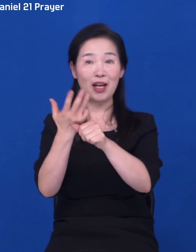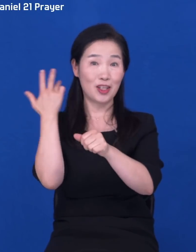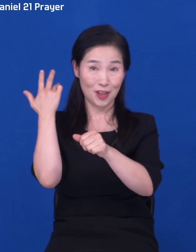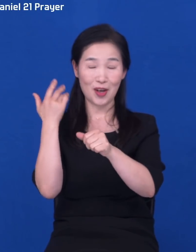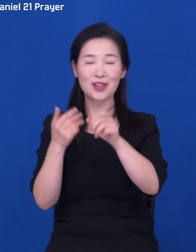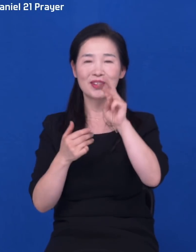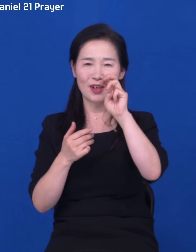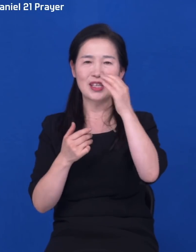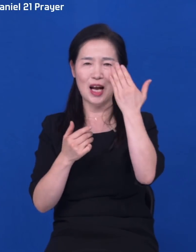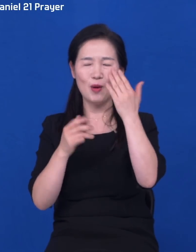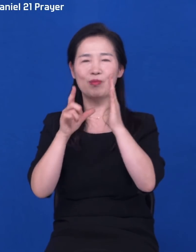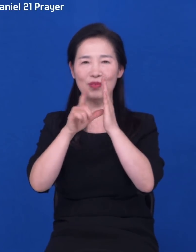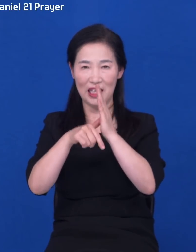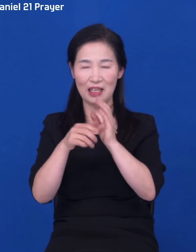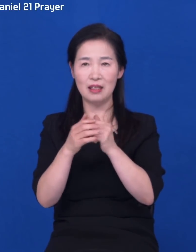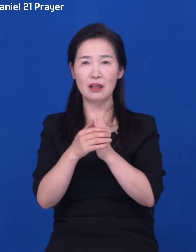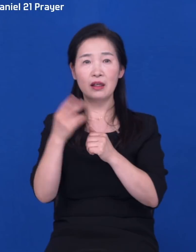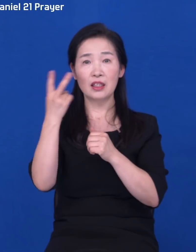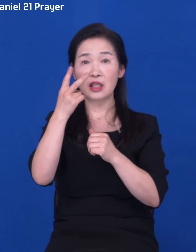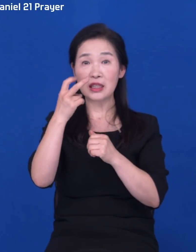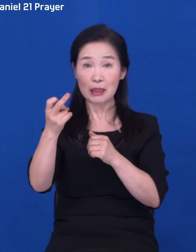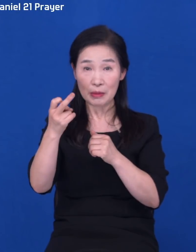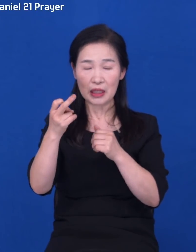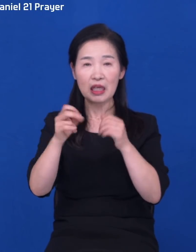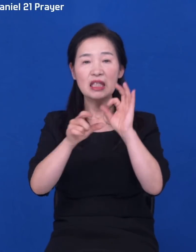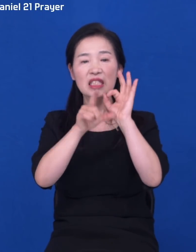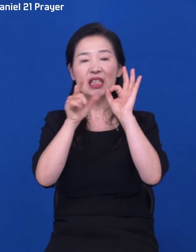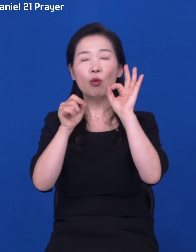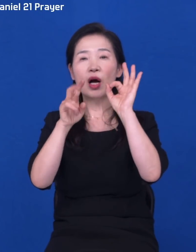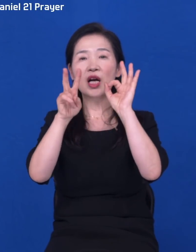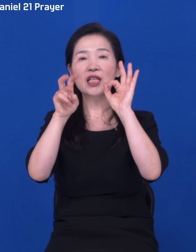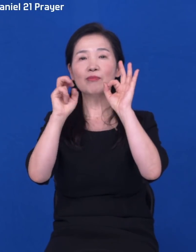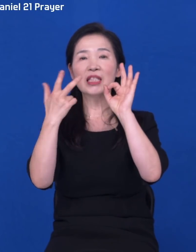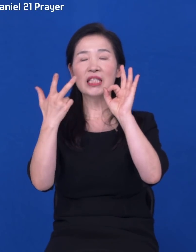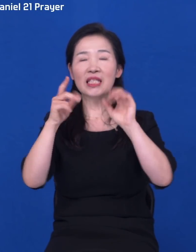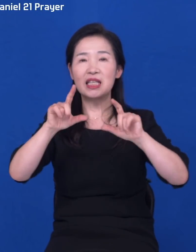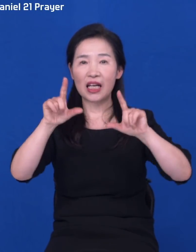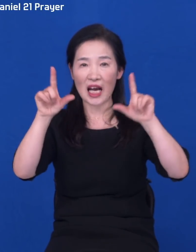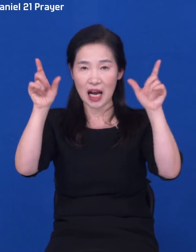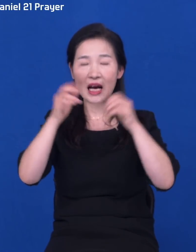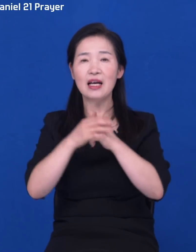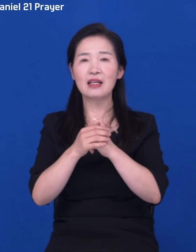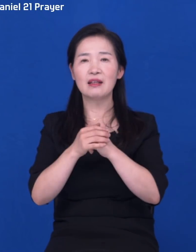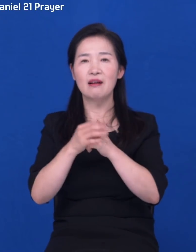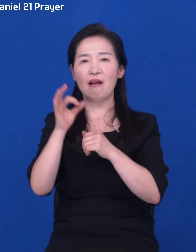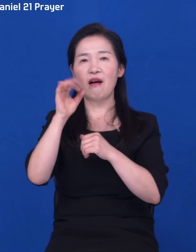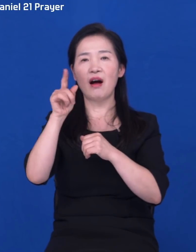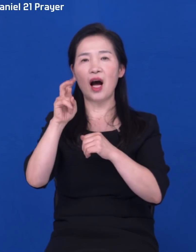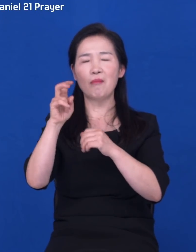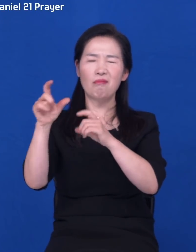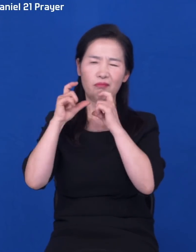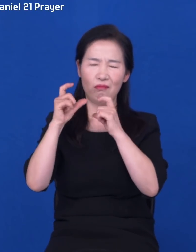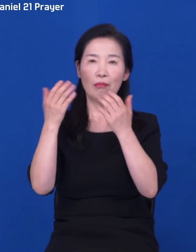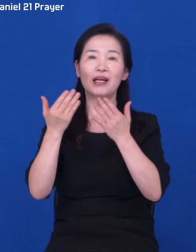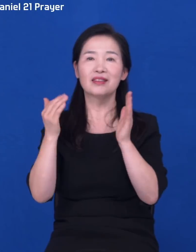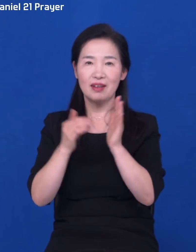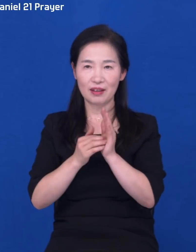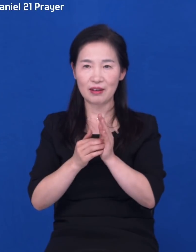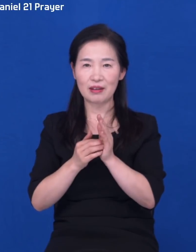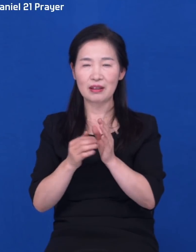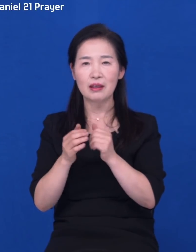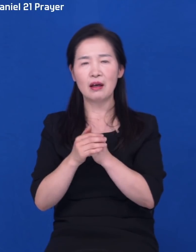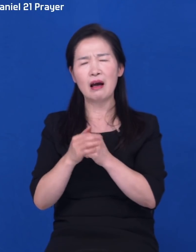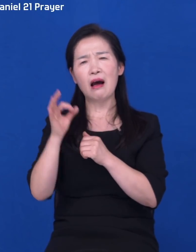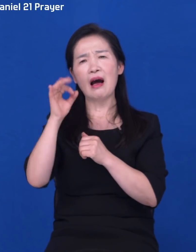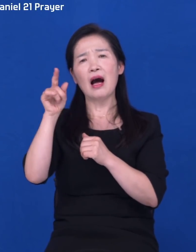전인데 2012년도 10월 27일 날 암에 걸렸습니다. 근데 암에 걸렸습니다가